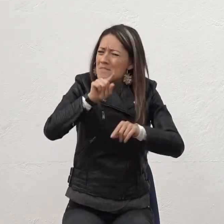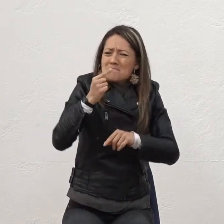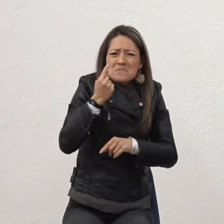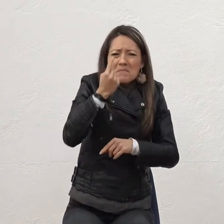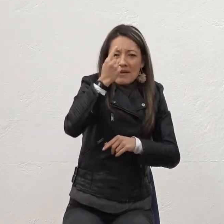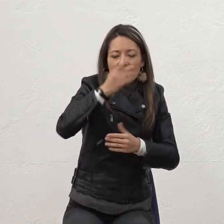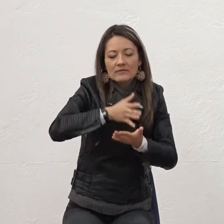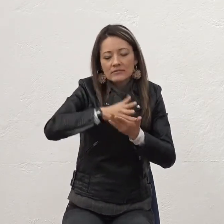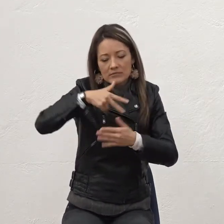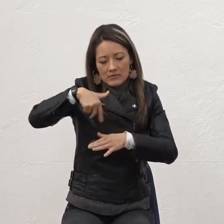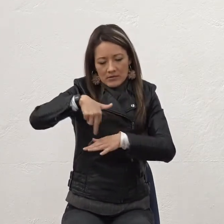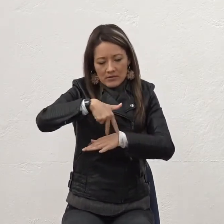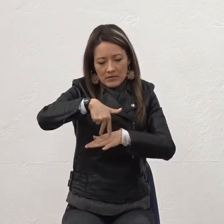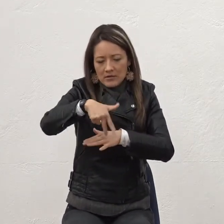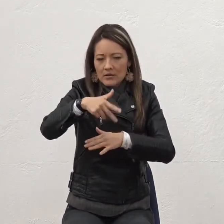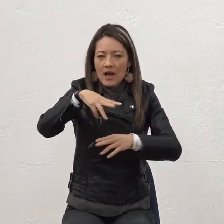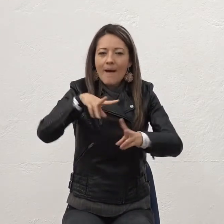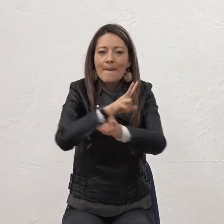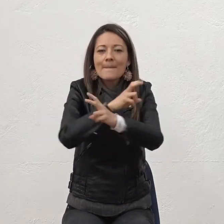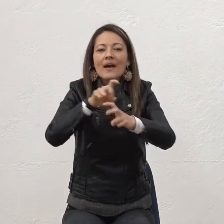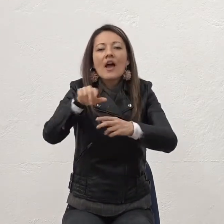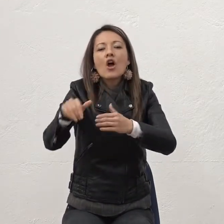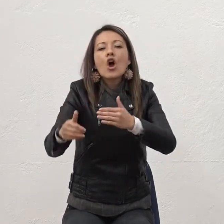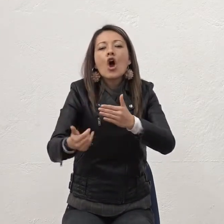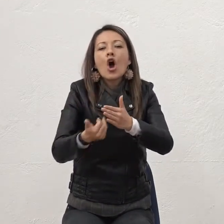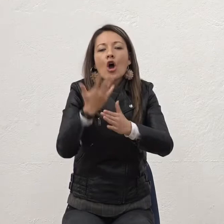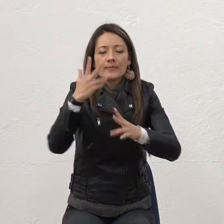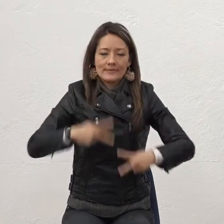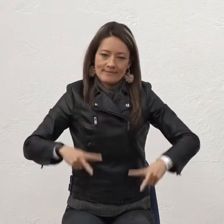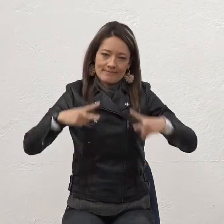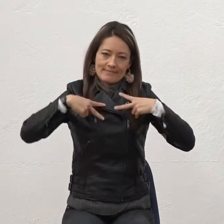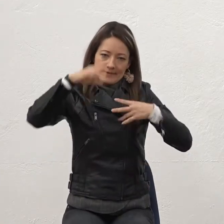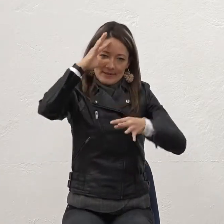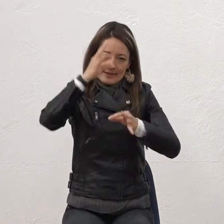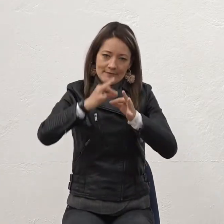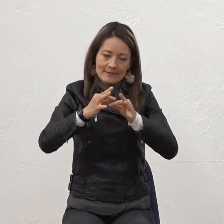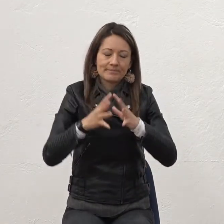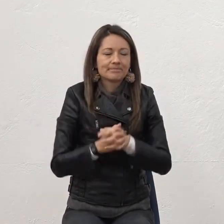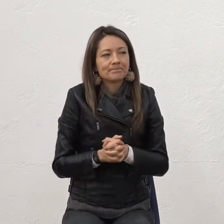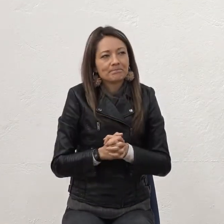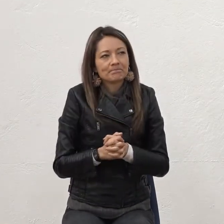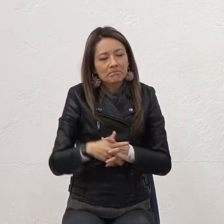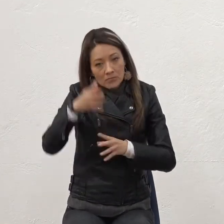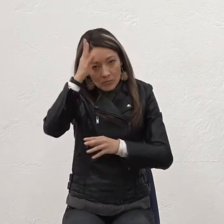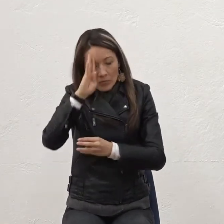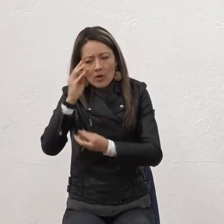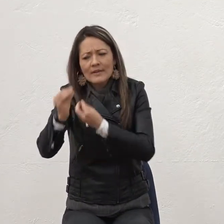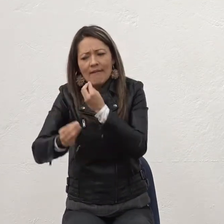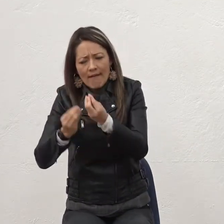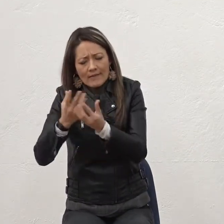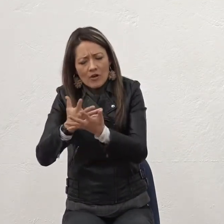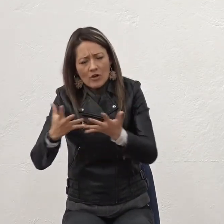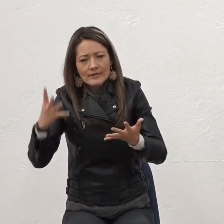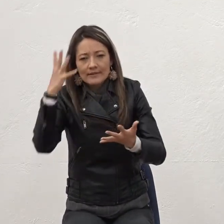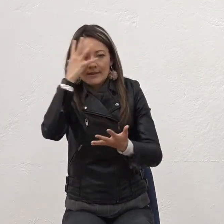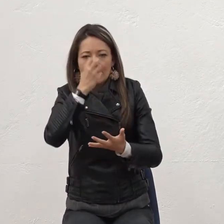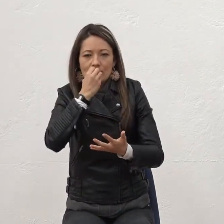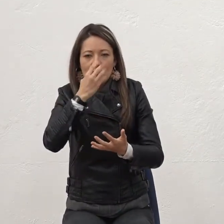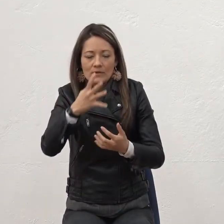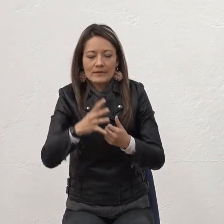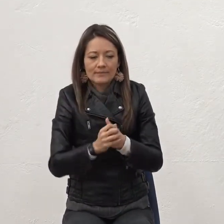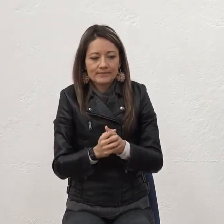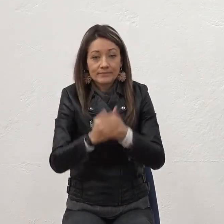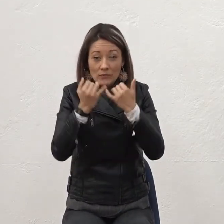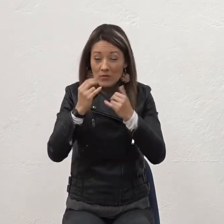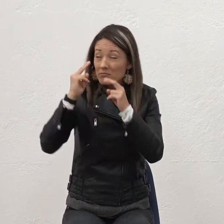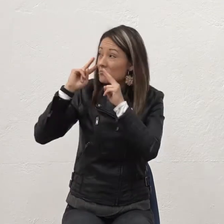un caminar y comenzó nuestra vida de fe. Dios hizo algo muy bonito. Mirando